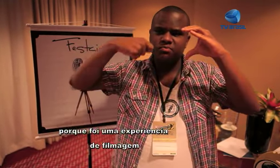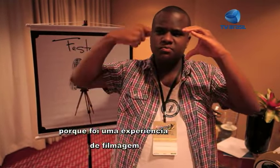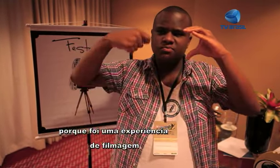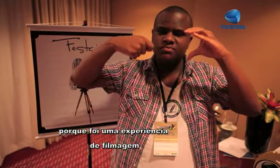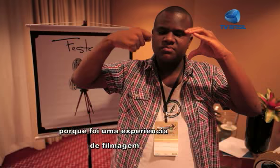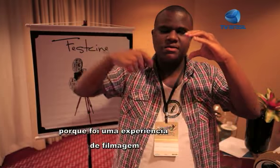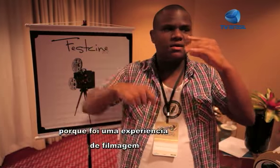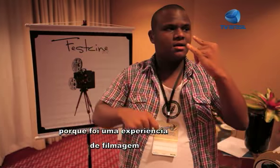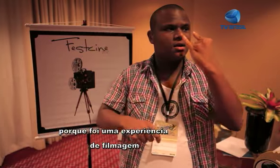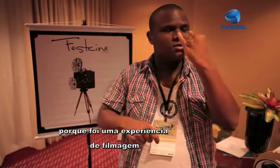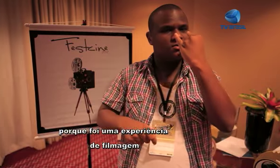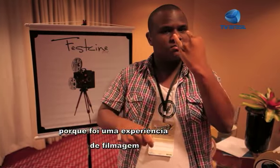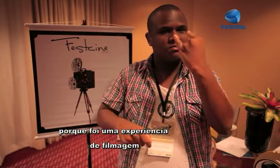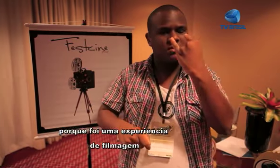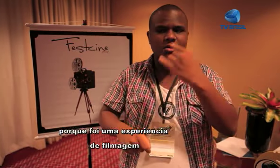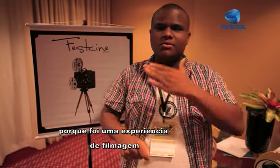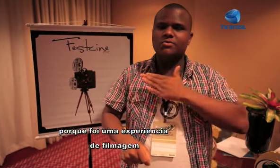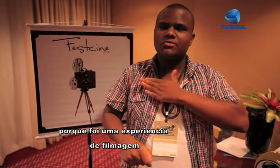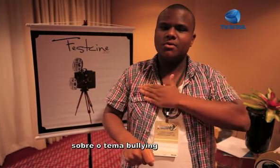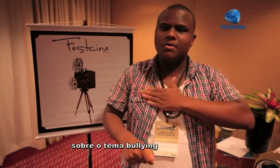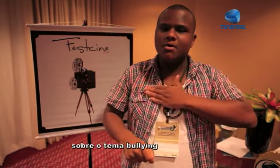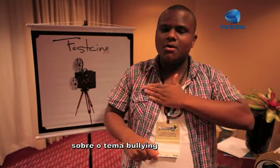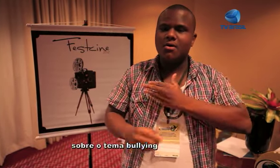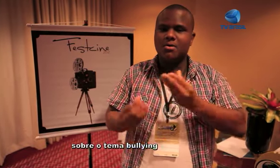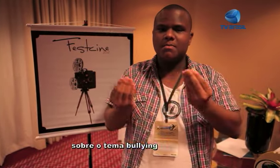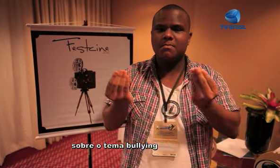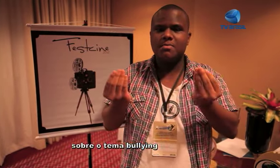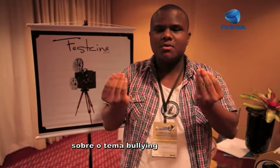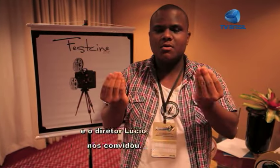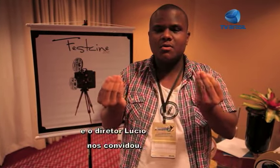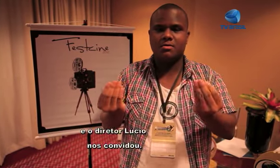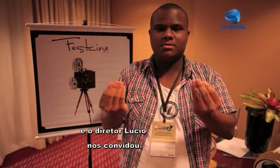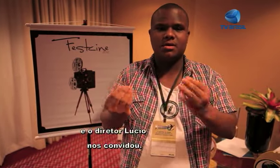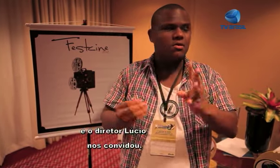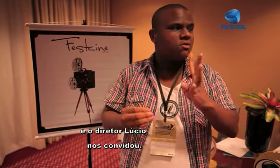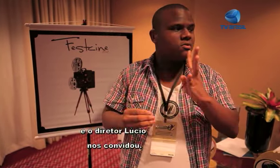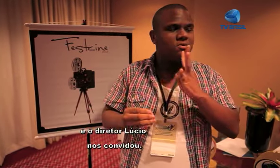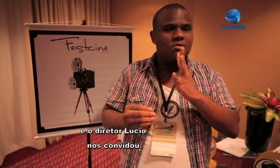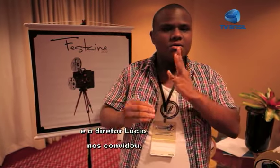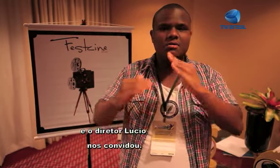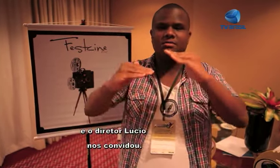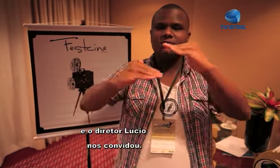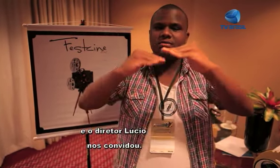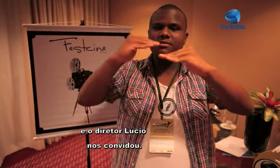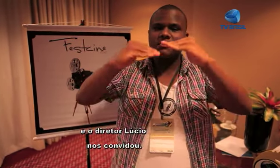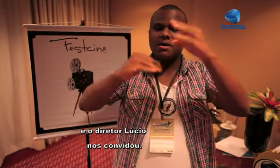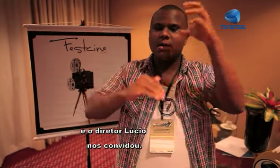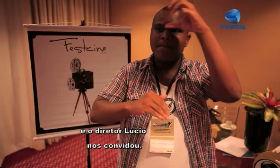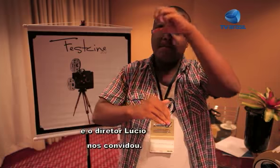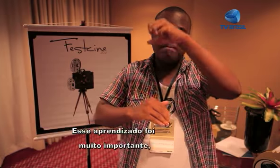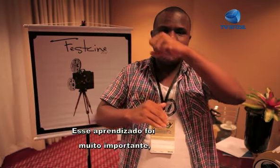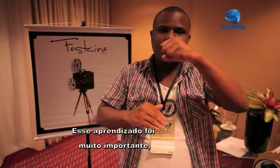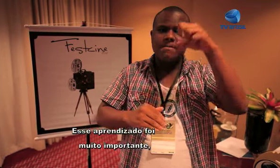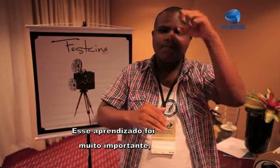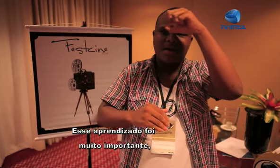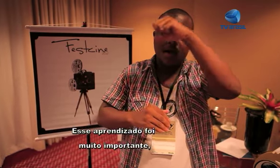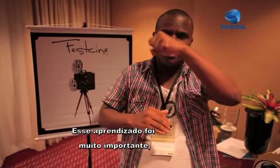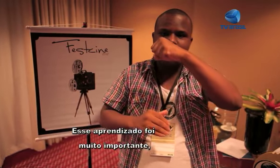porque foi uma experiência de filmagem sobre um tema bullying e o diretor Lúcio nos convidou. E esse aprendizado foi